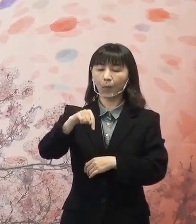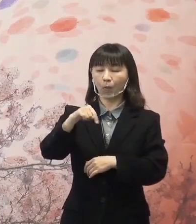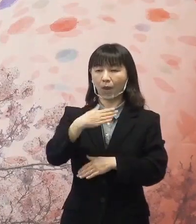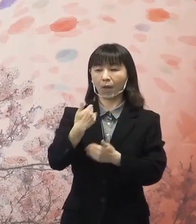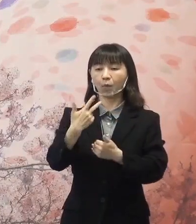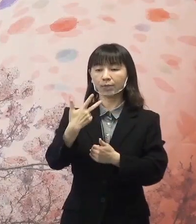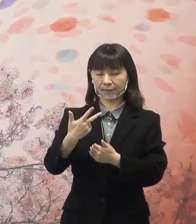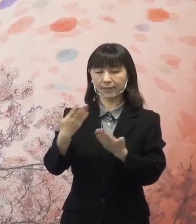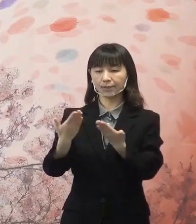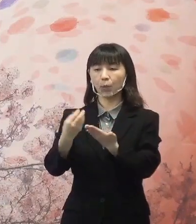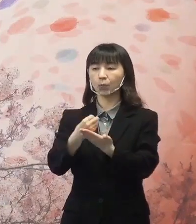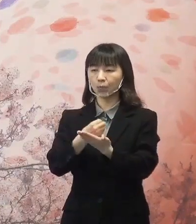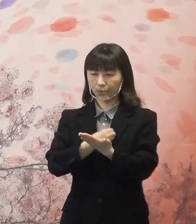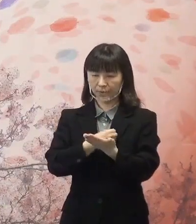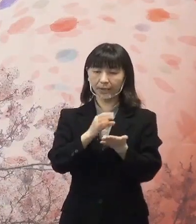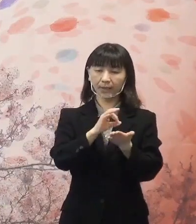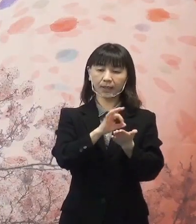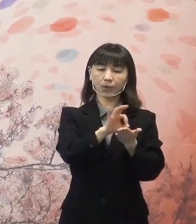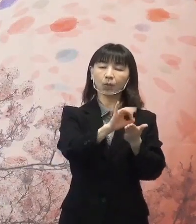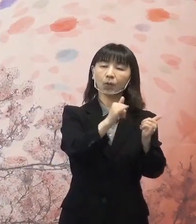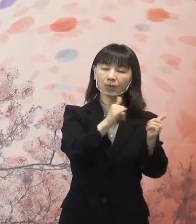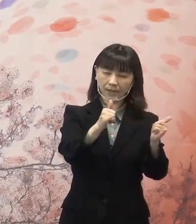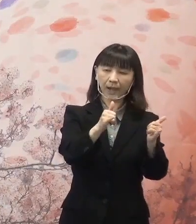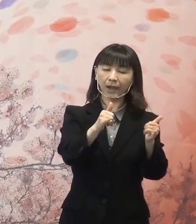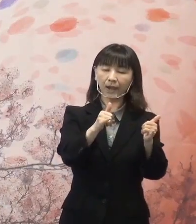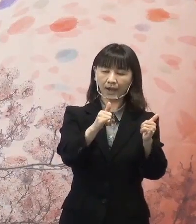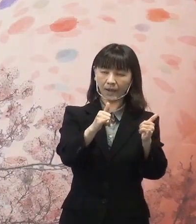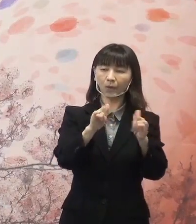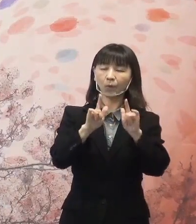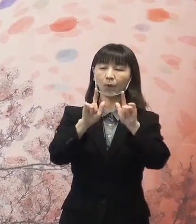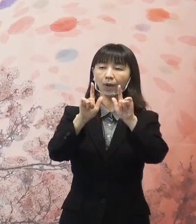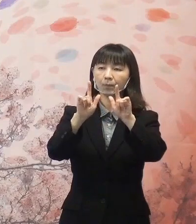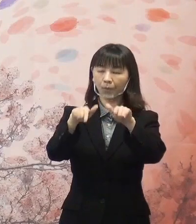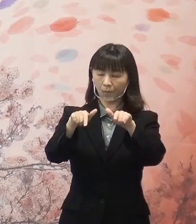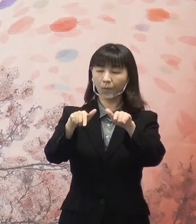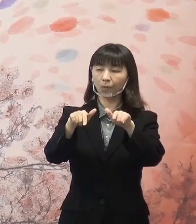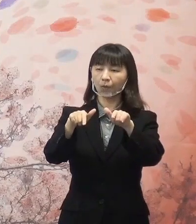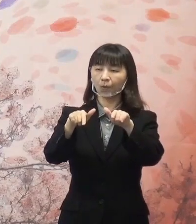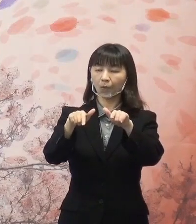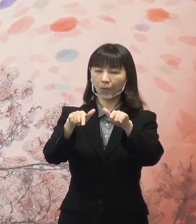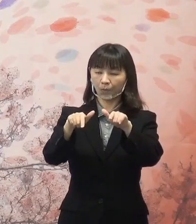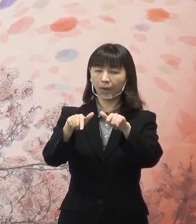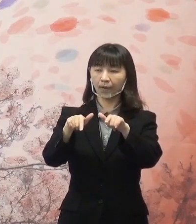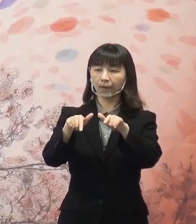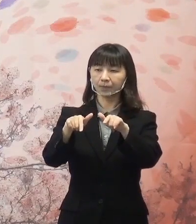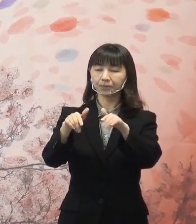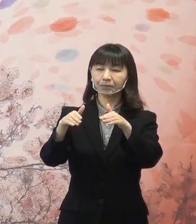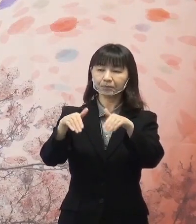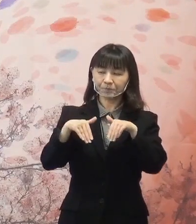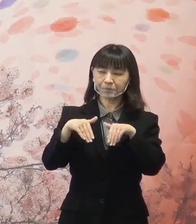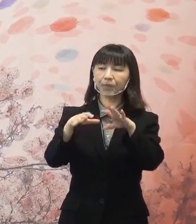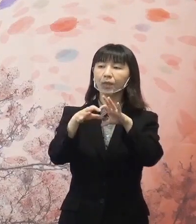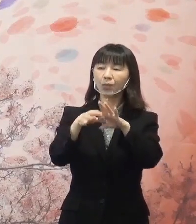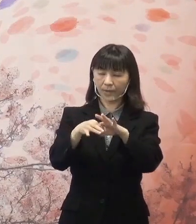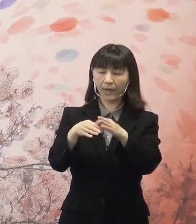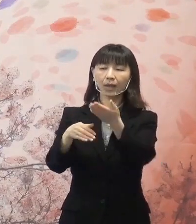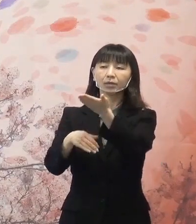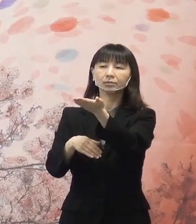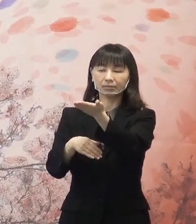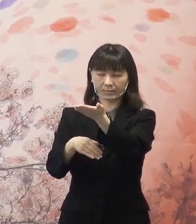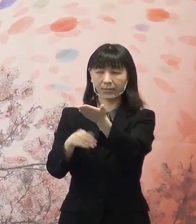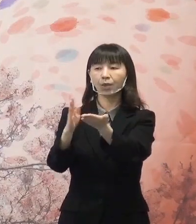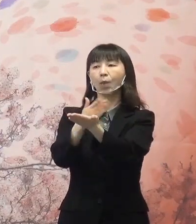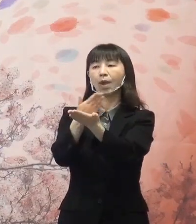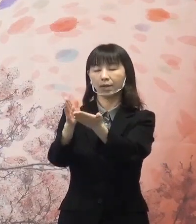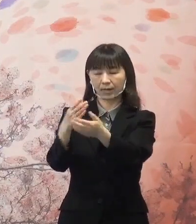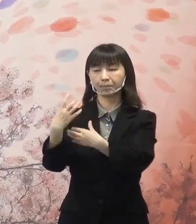者、職員とか関係者を特定しない形で申し上げておりますが、発表事実からある程度共同さんの方でご判断されるということであればということ